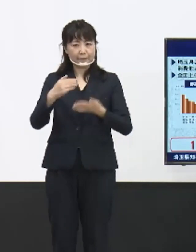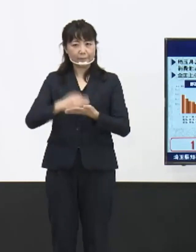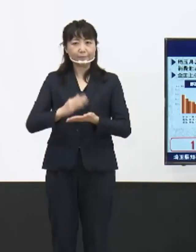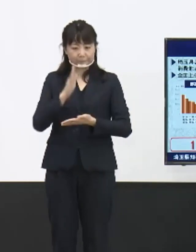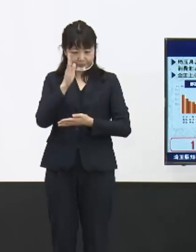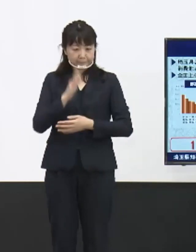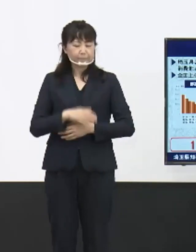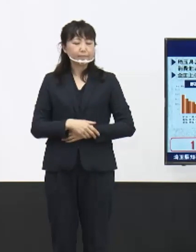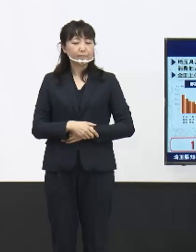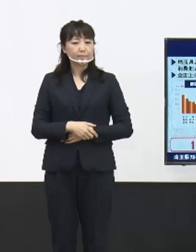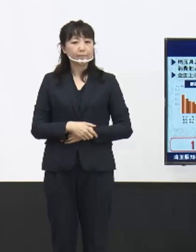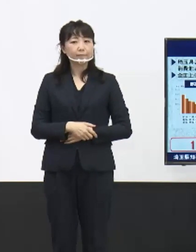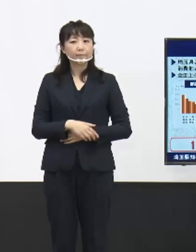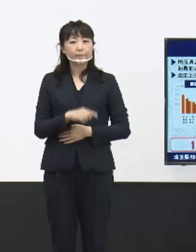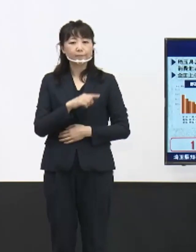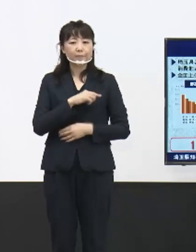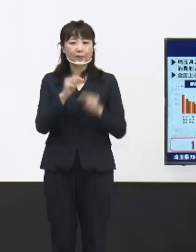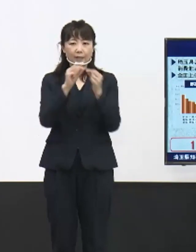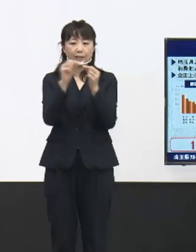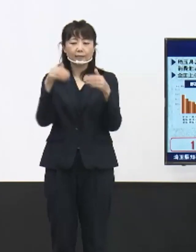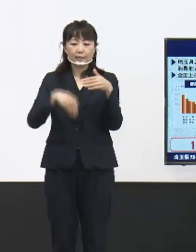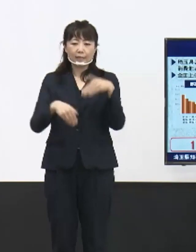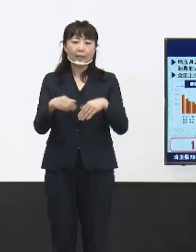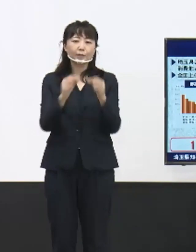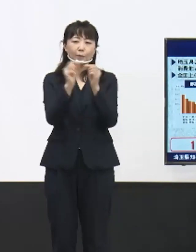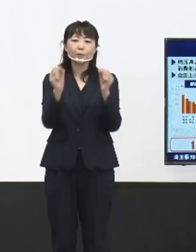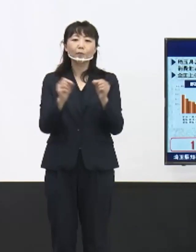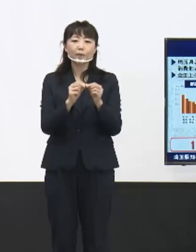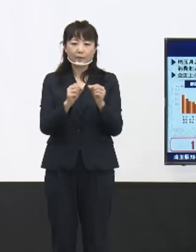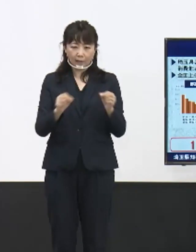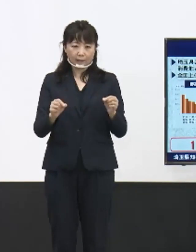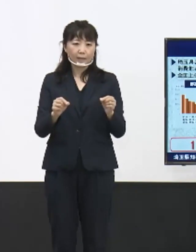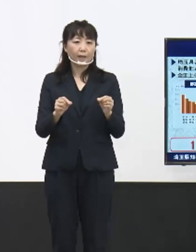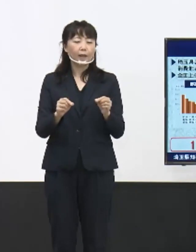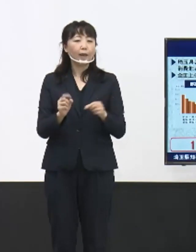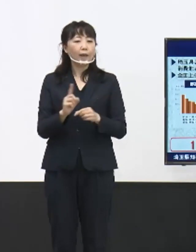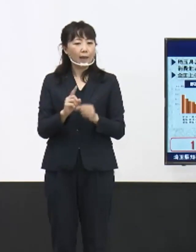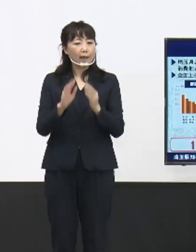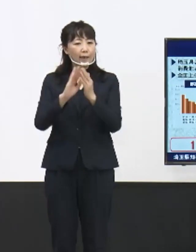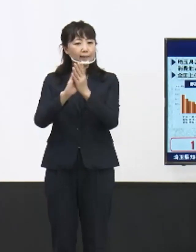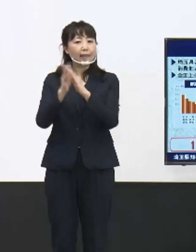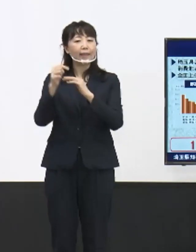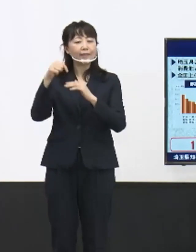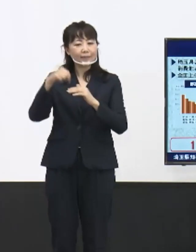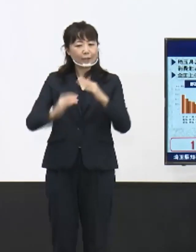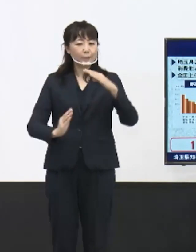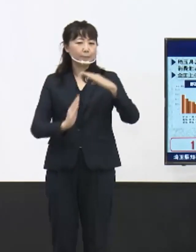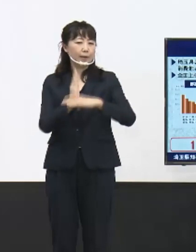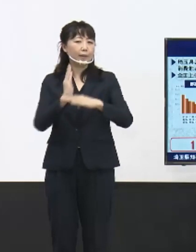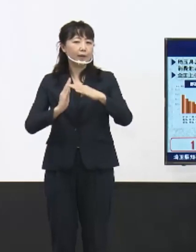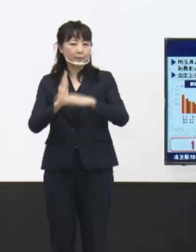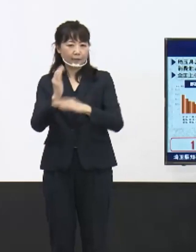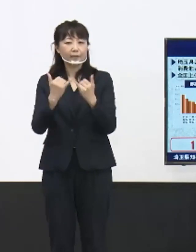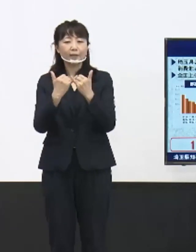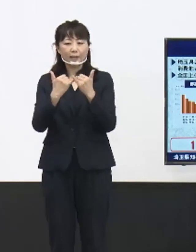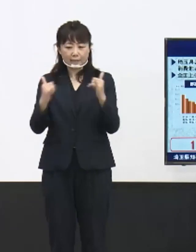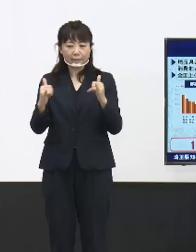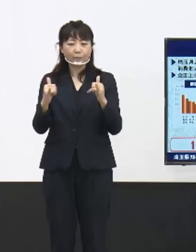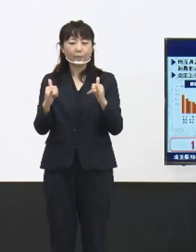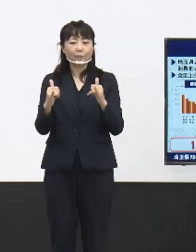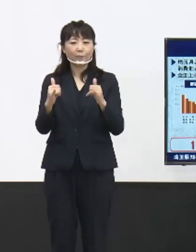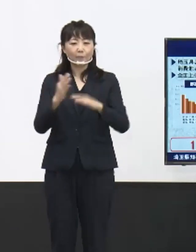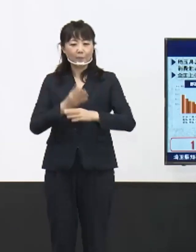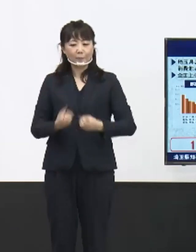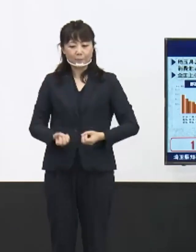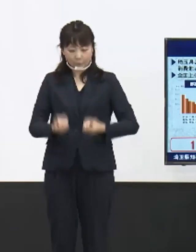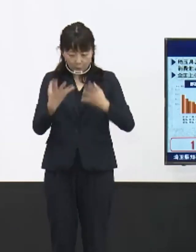ども、まずは今回当選された県内の議員の皆様方に心からお祝いを申